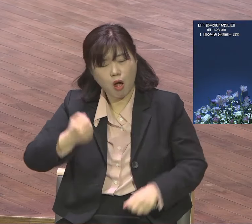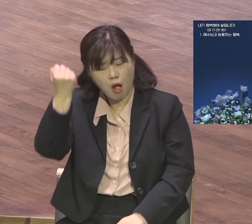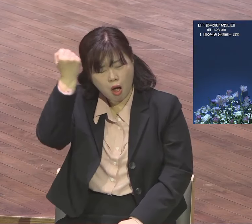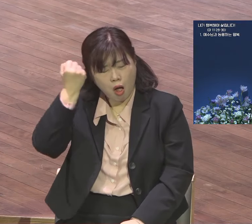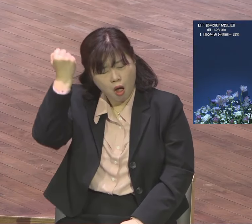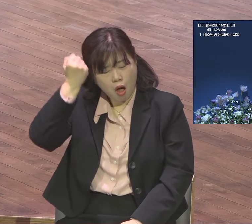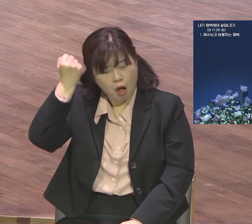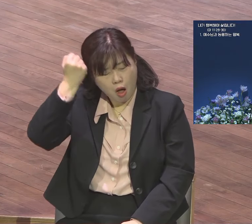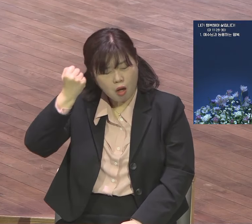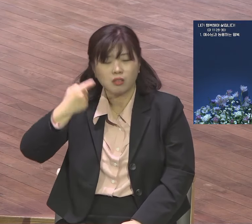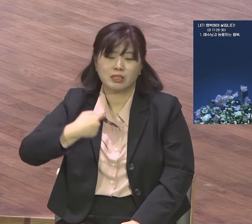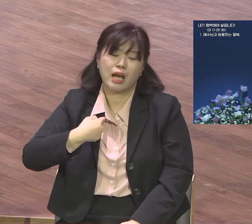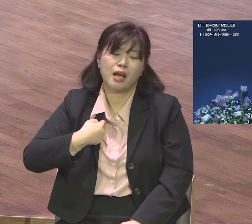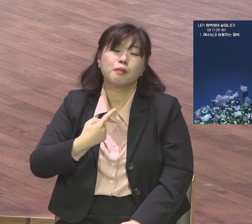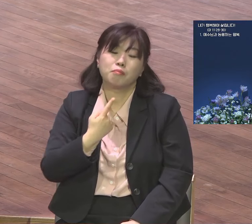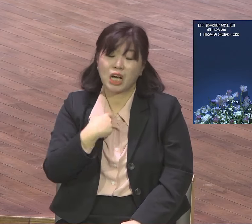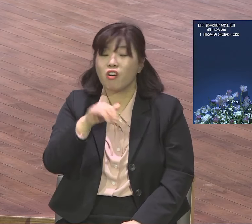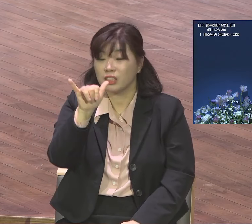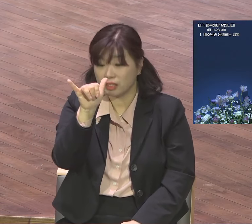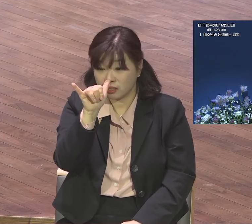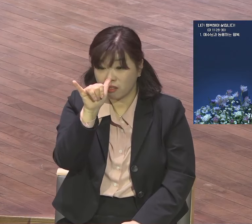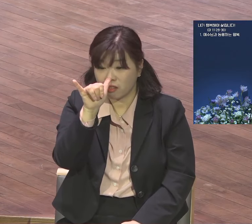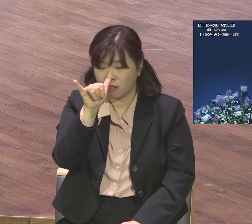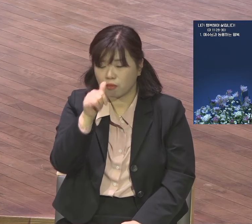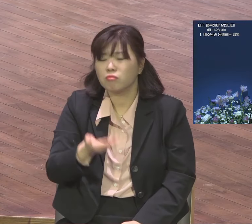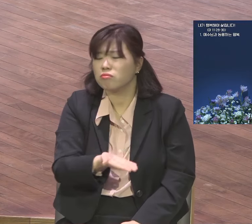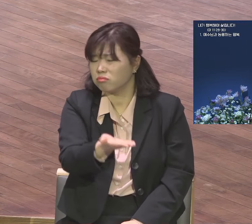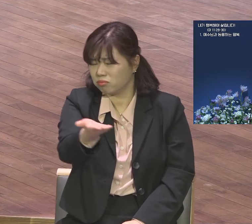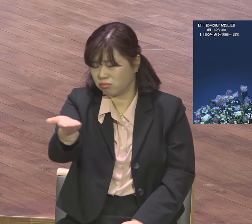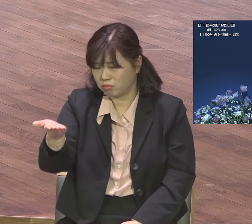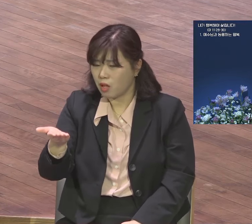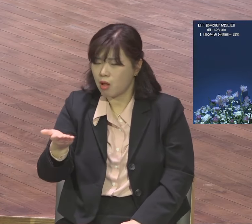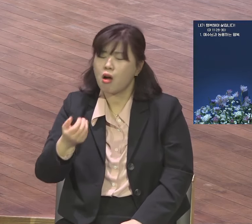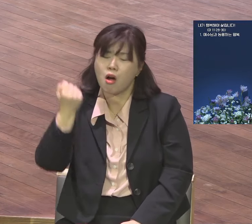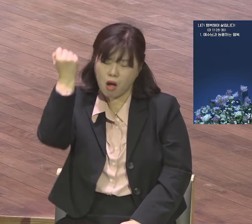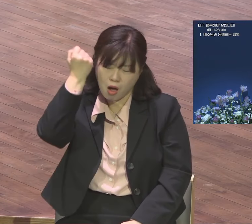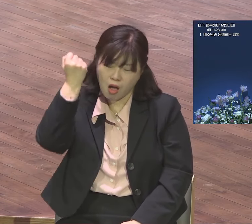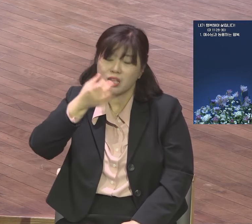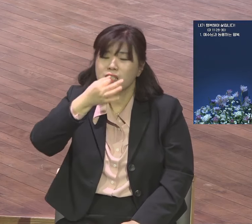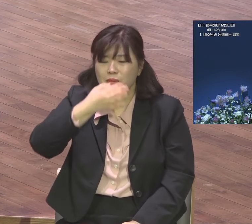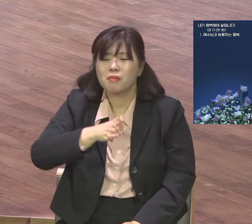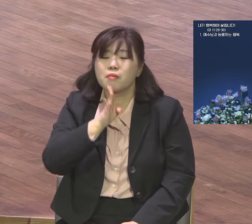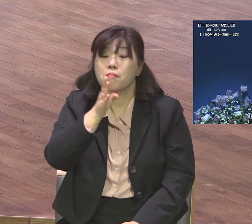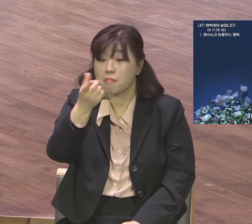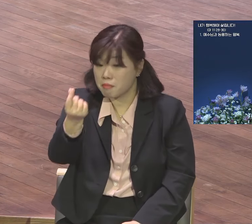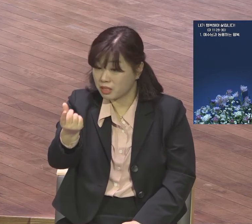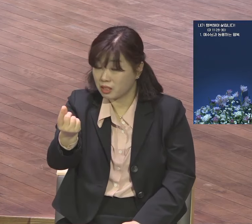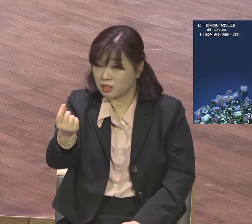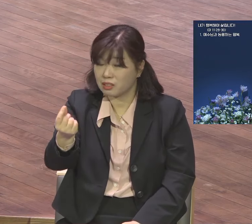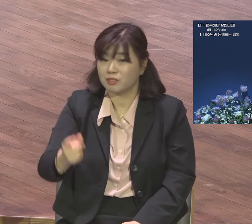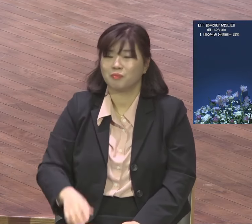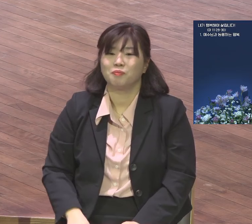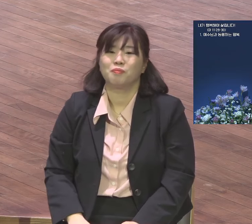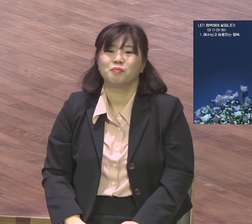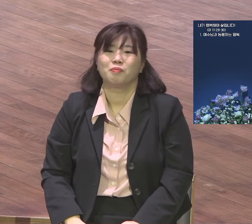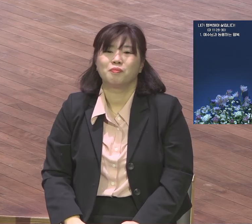무거운 짐진자들이 얼마나 많은지 한국의 그 수면시장 규모가 급성장했다고